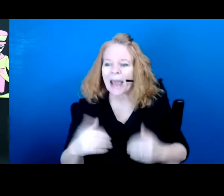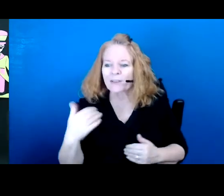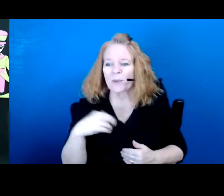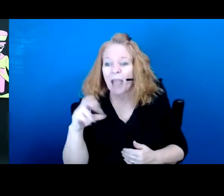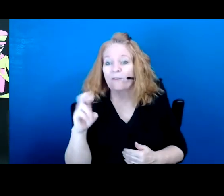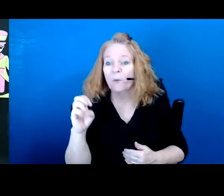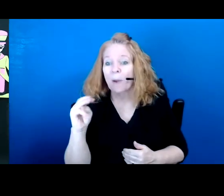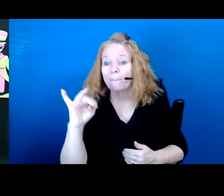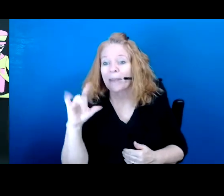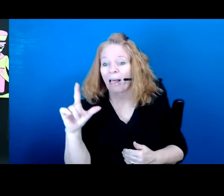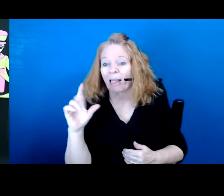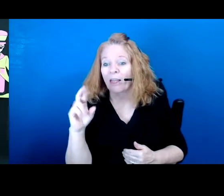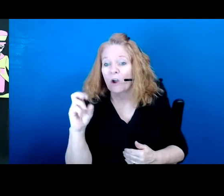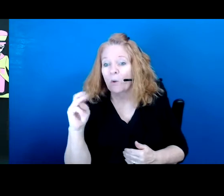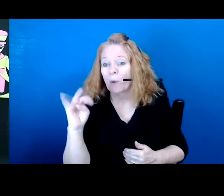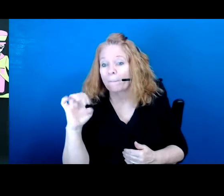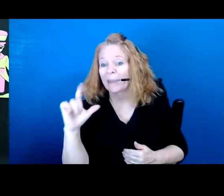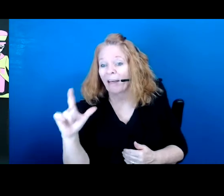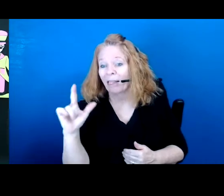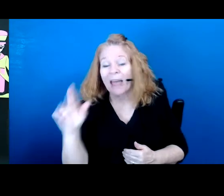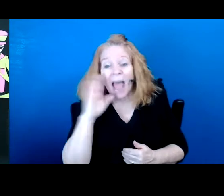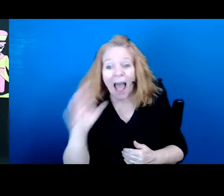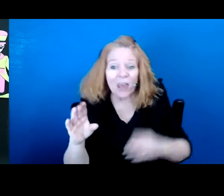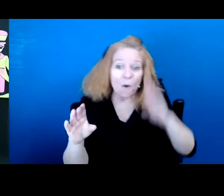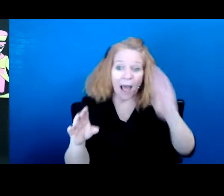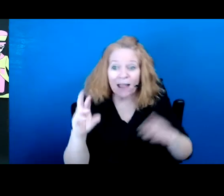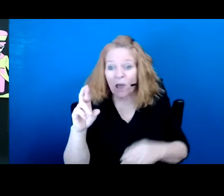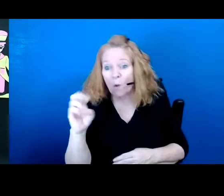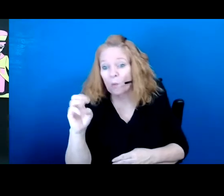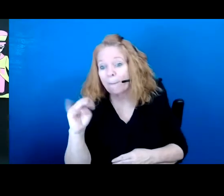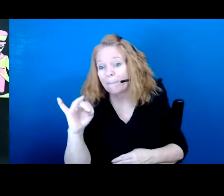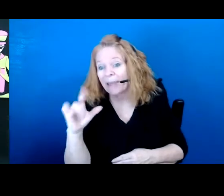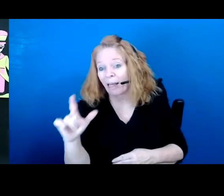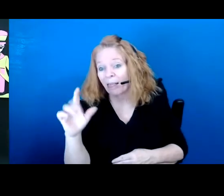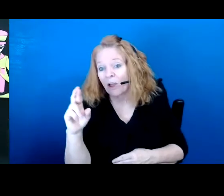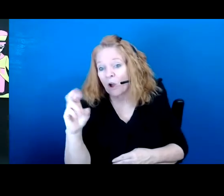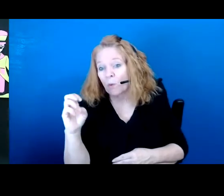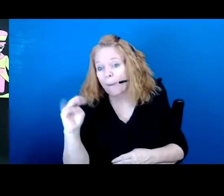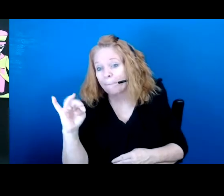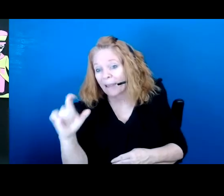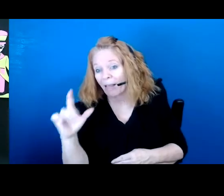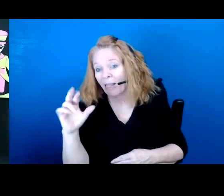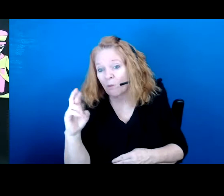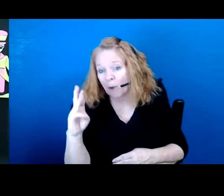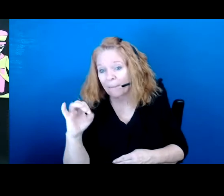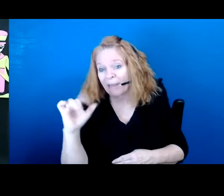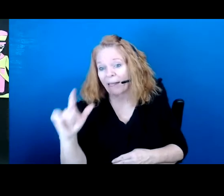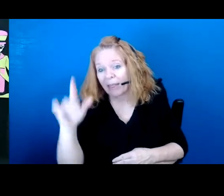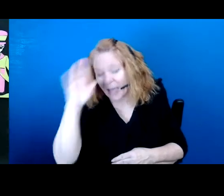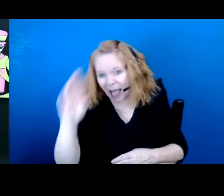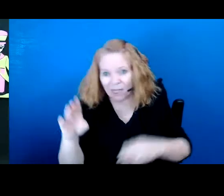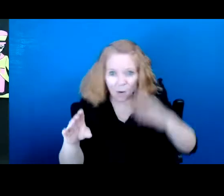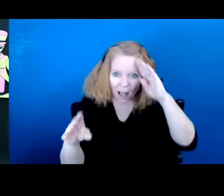sigue reunión con la hora min hello hello hello grammy o el long hello